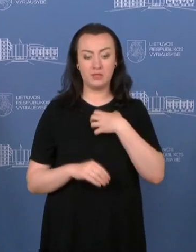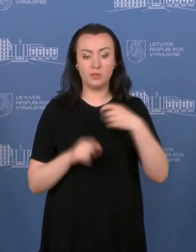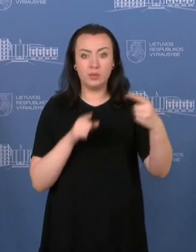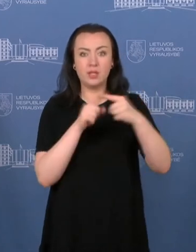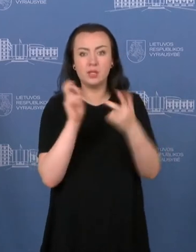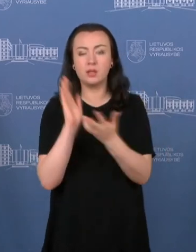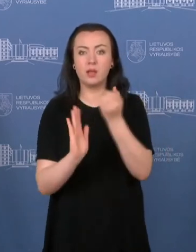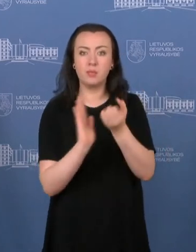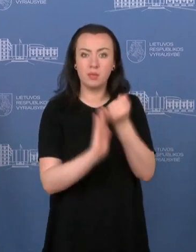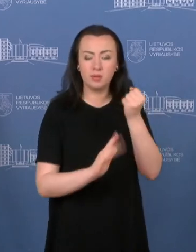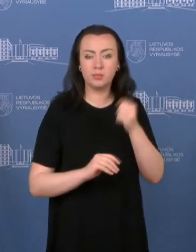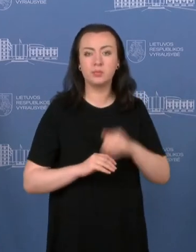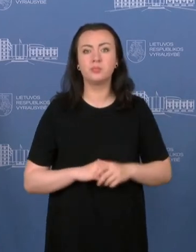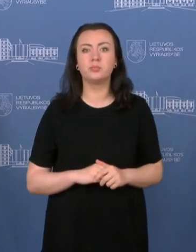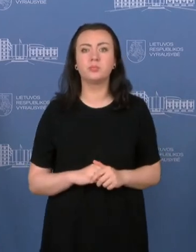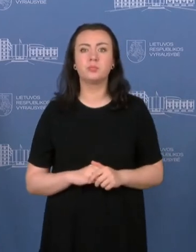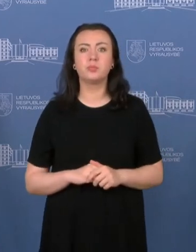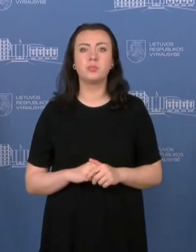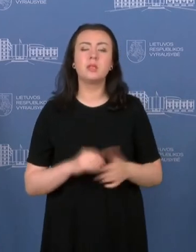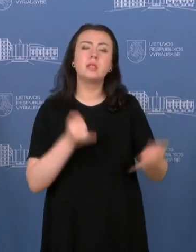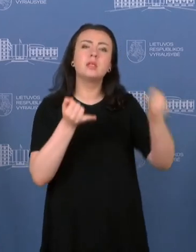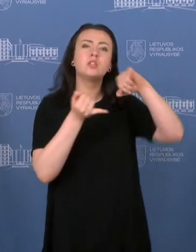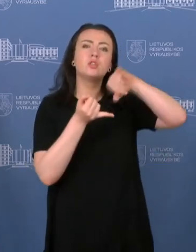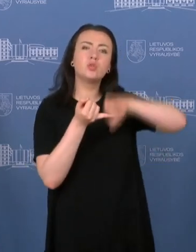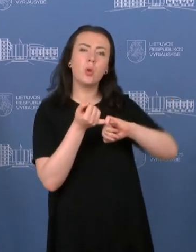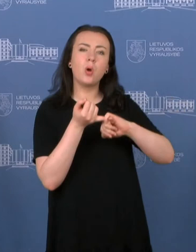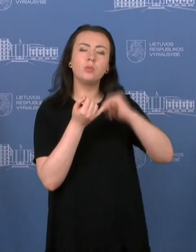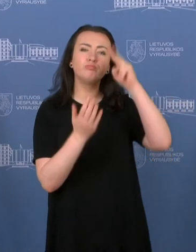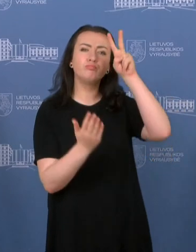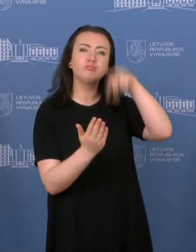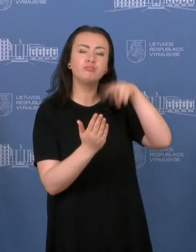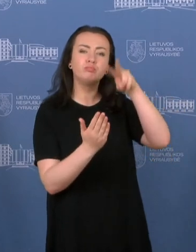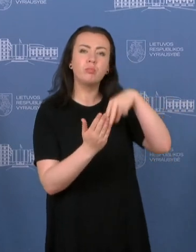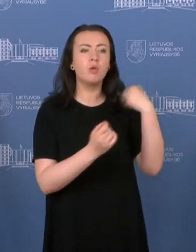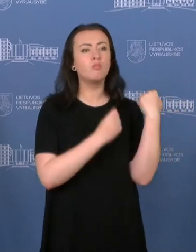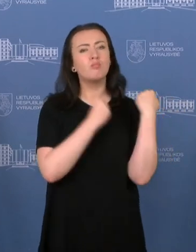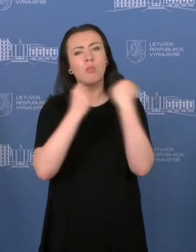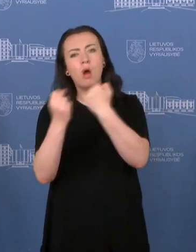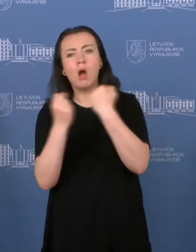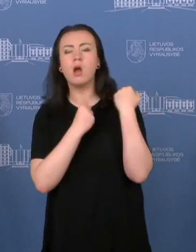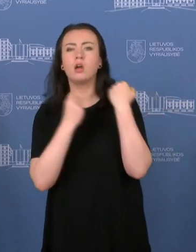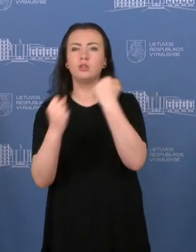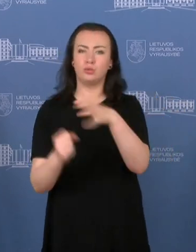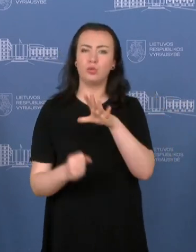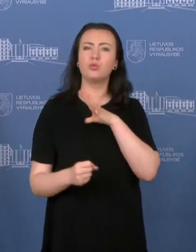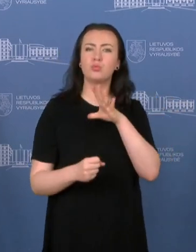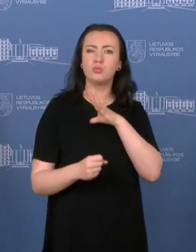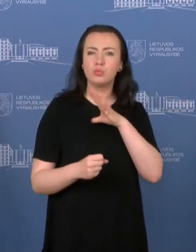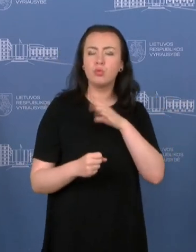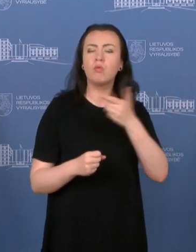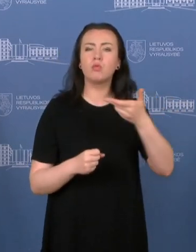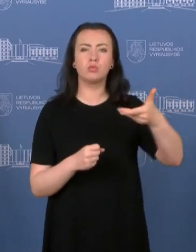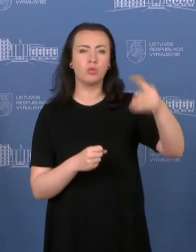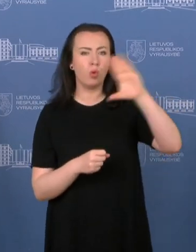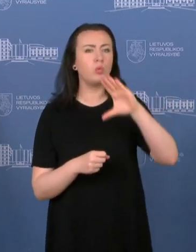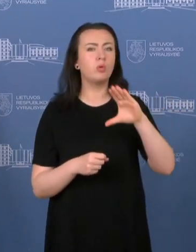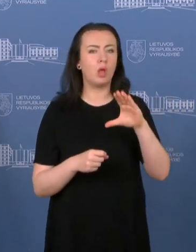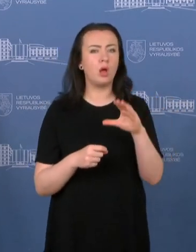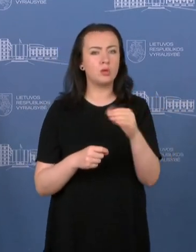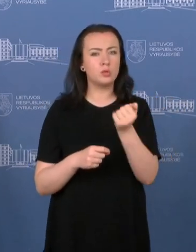Tai žvelgiant iš istorinės perspektyvos, transportas buvo tas sektorius, kuriam daugiausiai